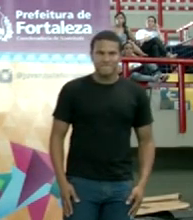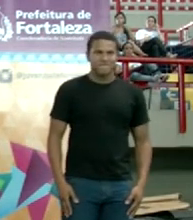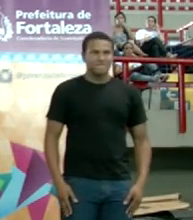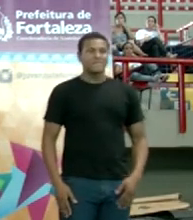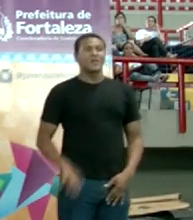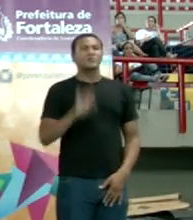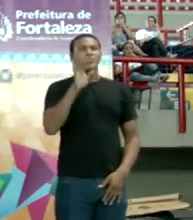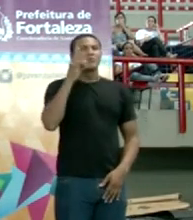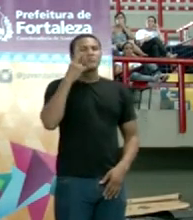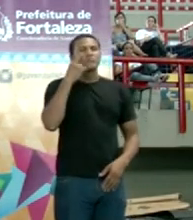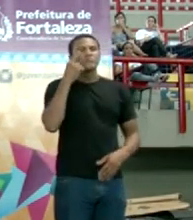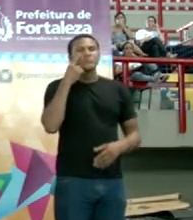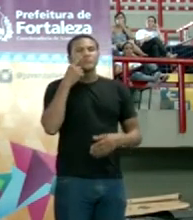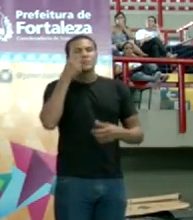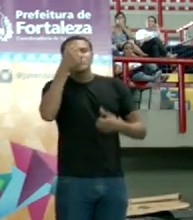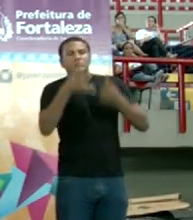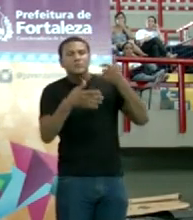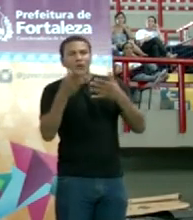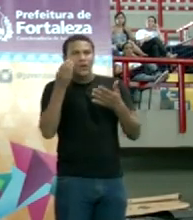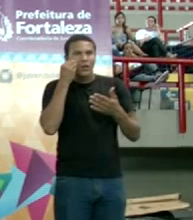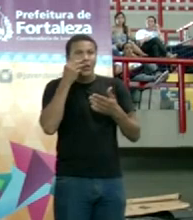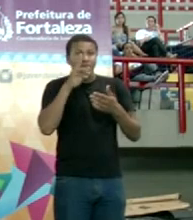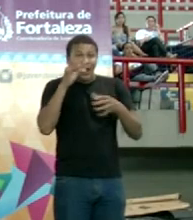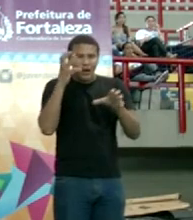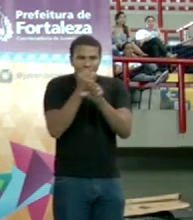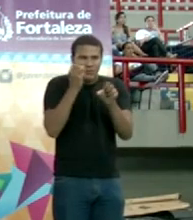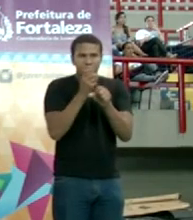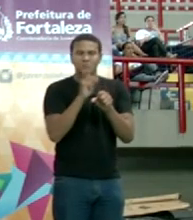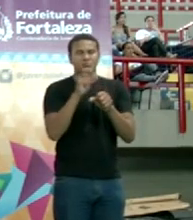não vai fazer os cálculos, eu vou explicar a questão.